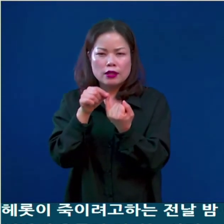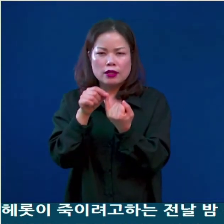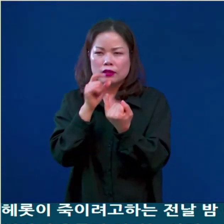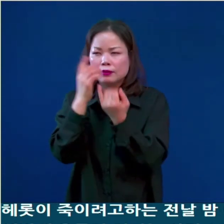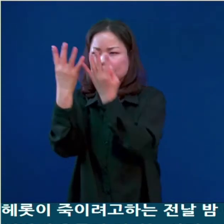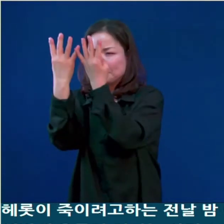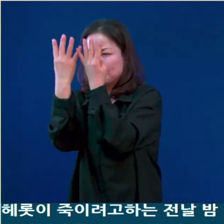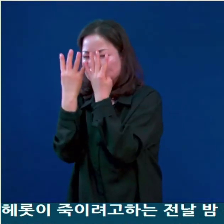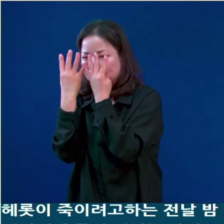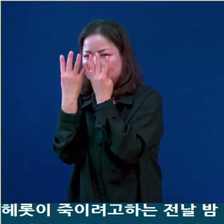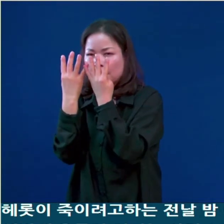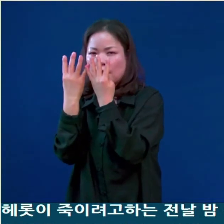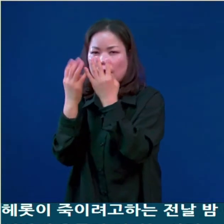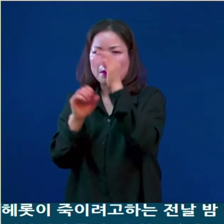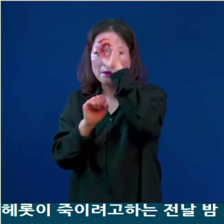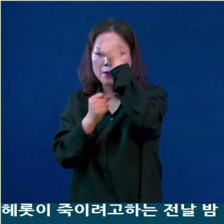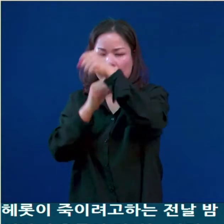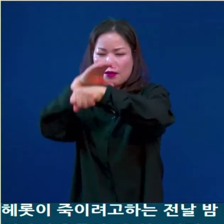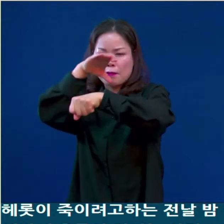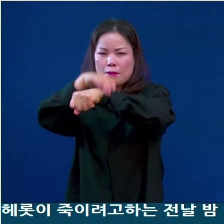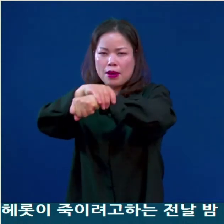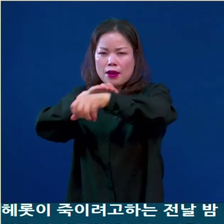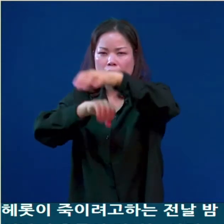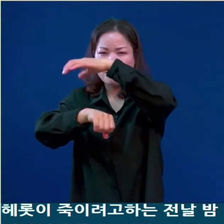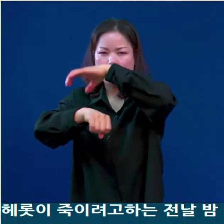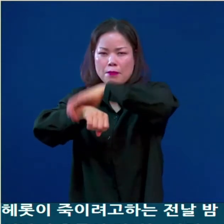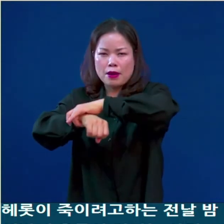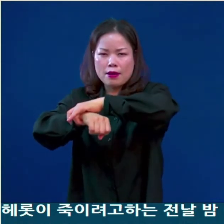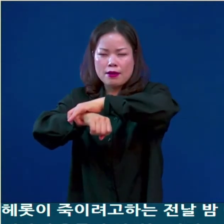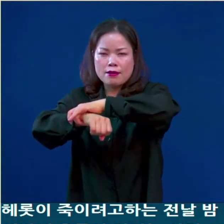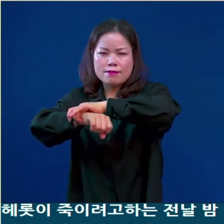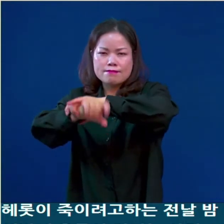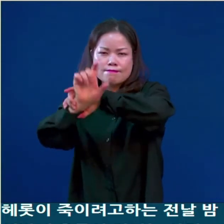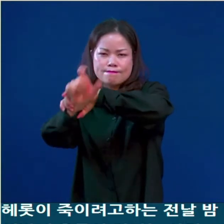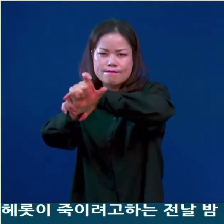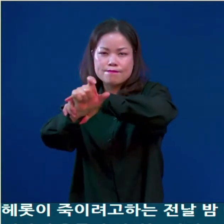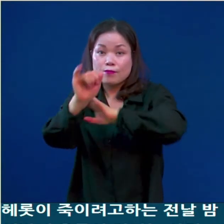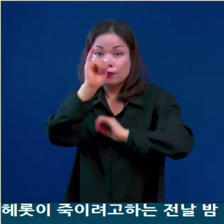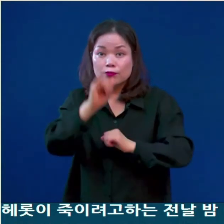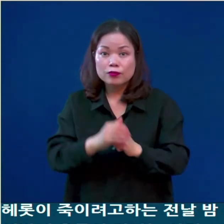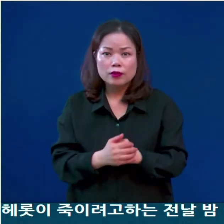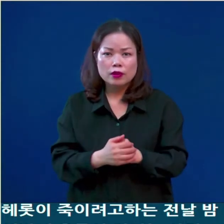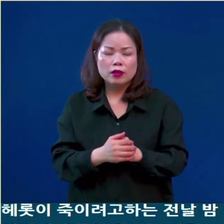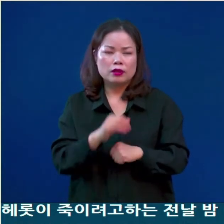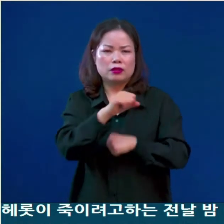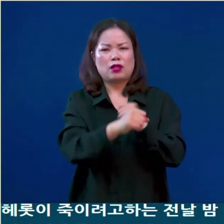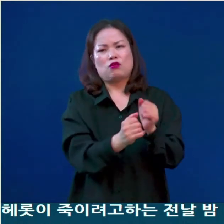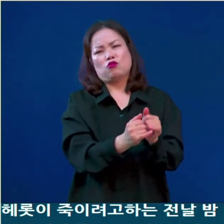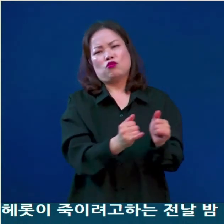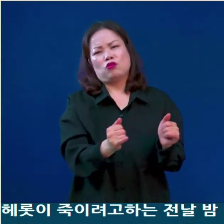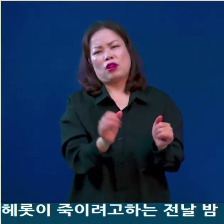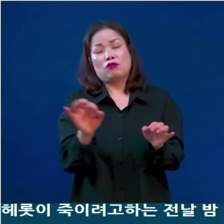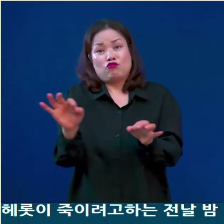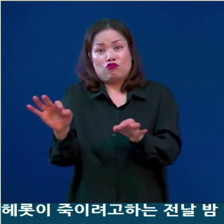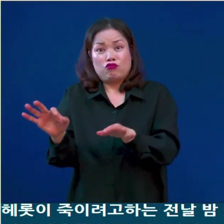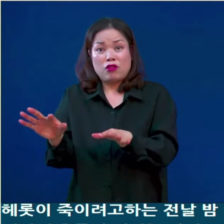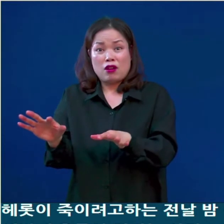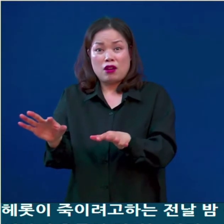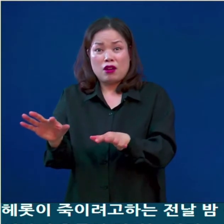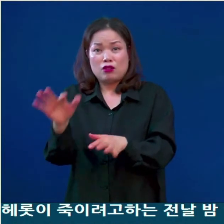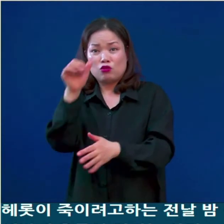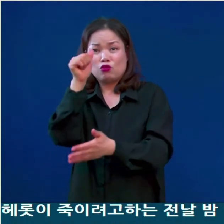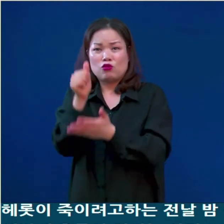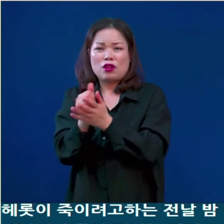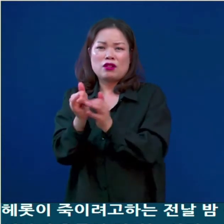감옥에 갇히고 발에는 착고가 단단히 채워집니다. 자유인에서 한순간에